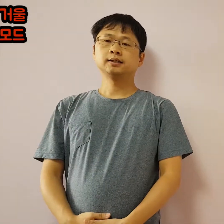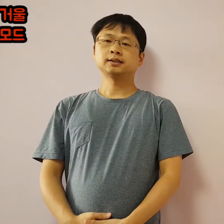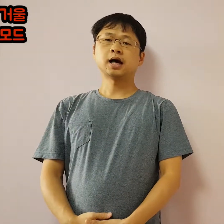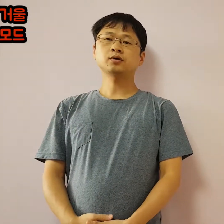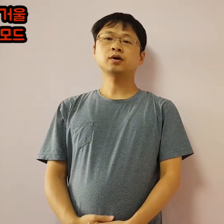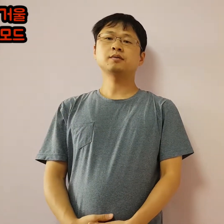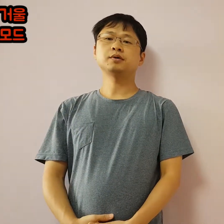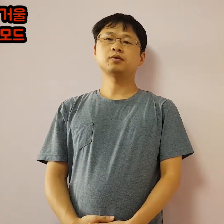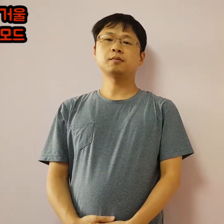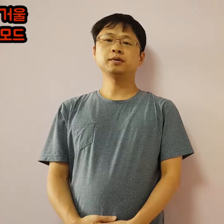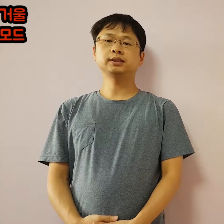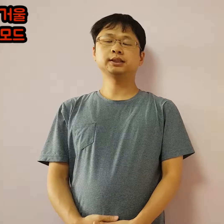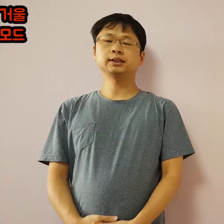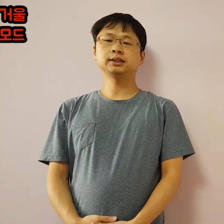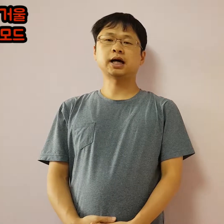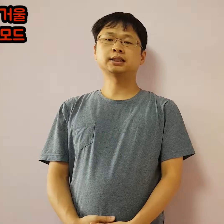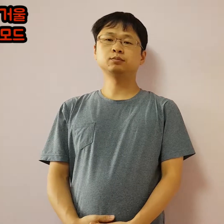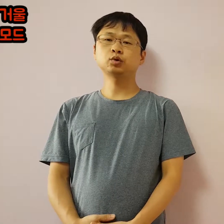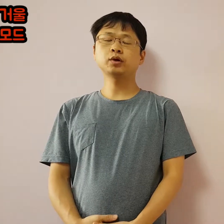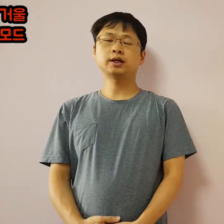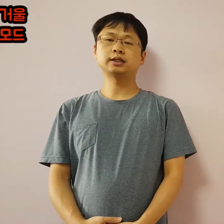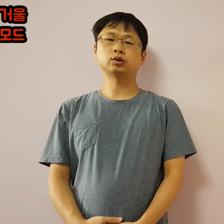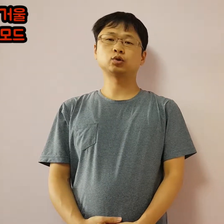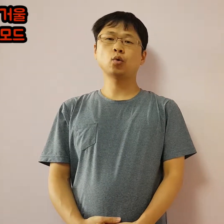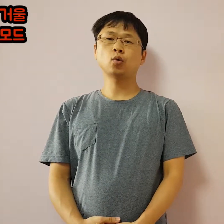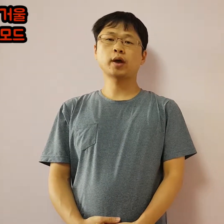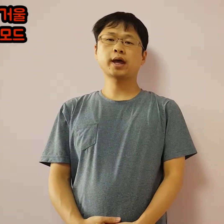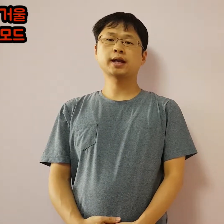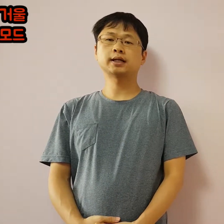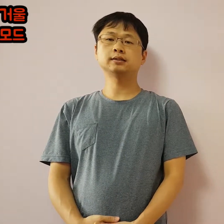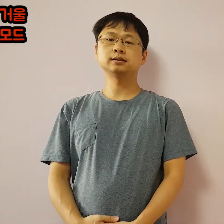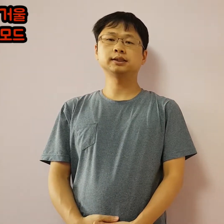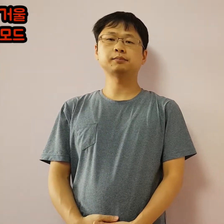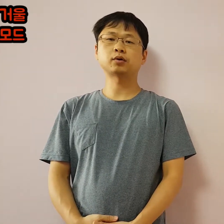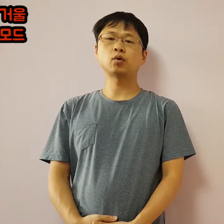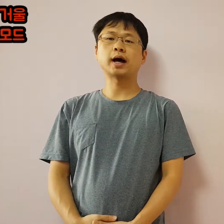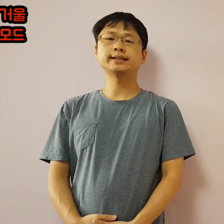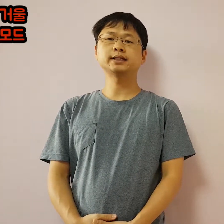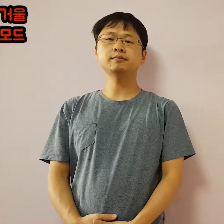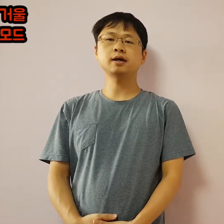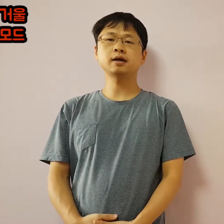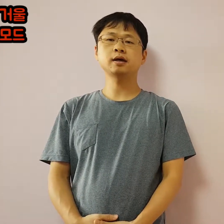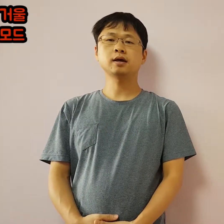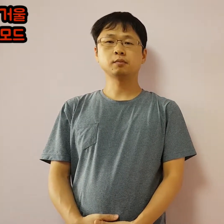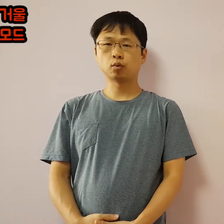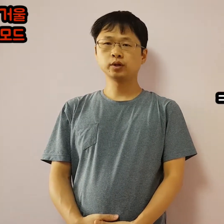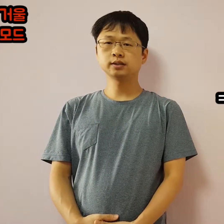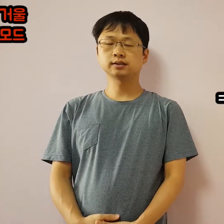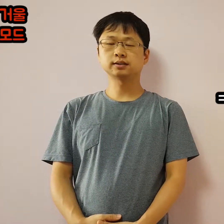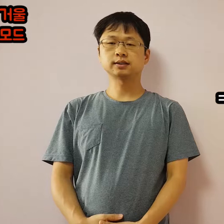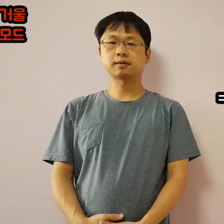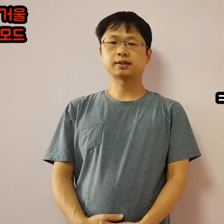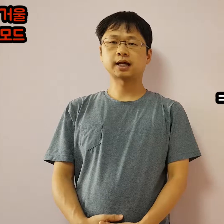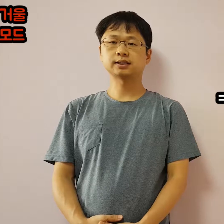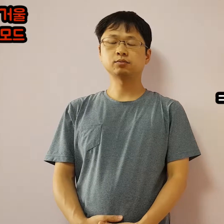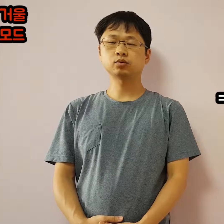자, 학교에 가면 또 한 번씩 아침 조회를 하죠. 조회라는 뜻이 바로 아침에 모이는 것을 뜻합니다. 아침